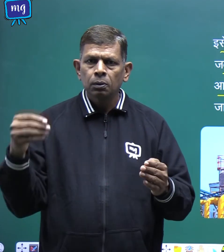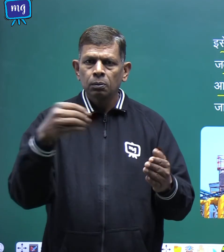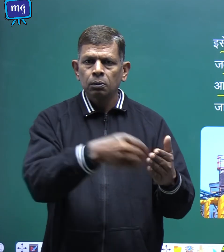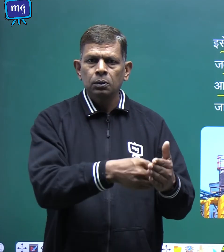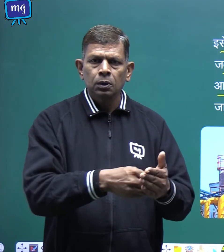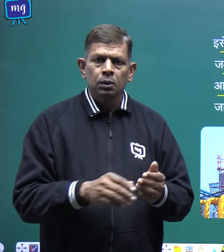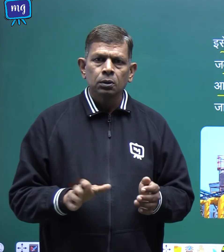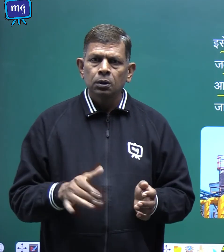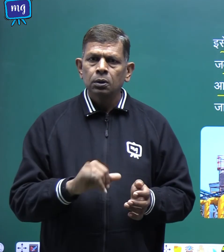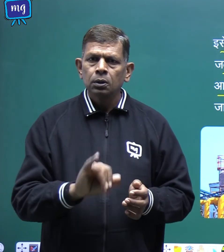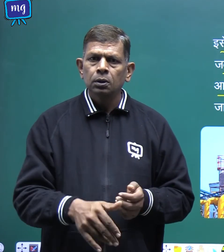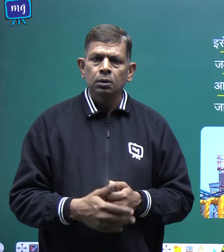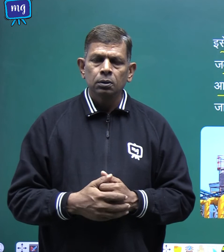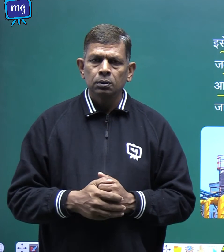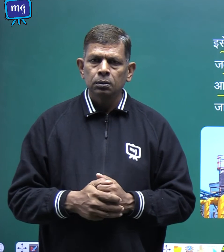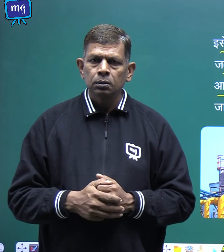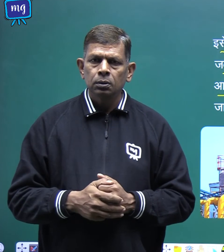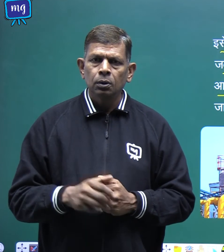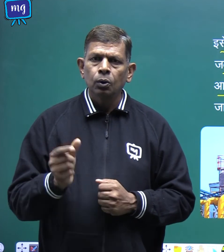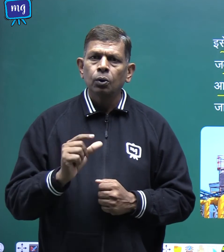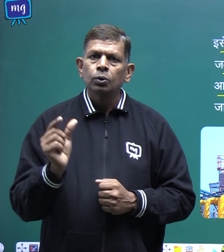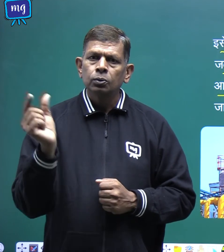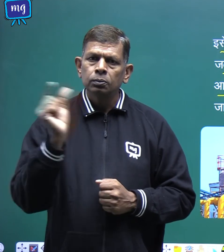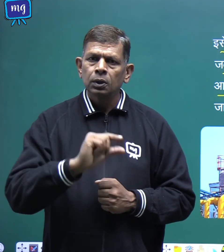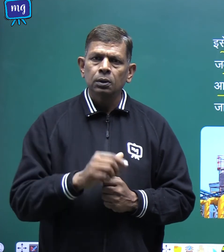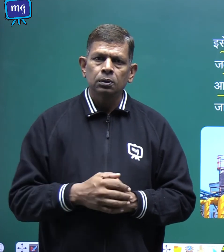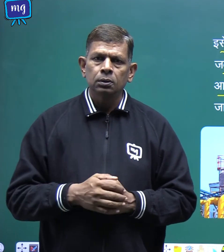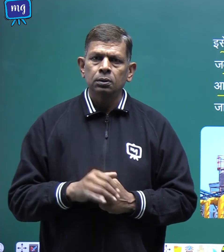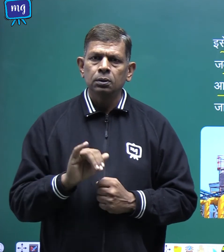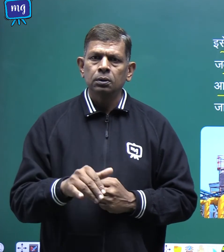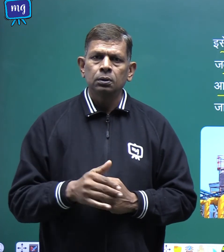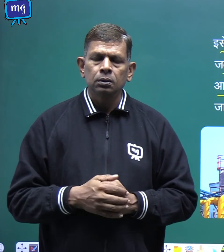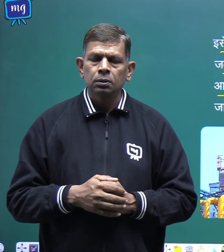पहुंचाया जा सकता है और उपयोग में लाया जा सकता है।